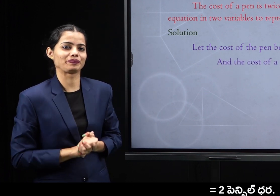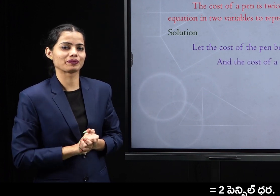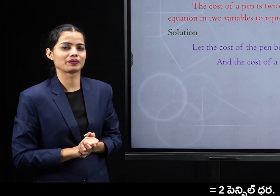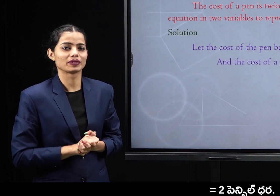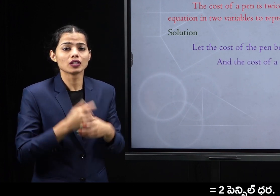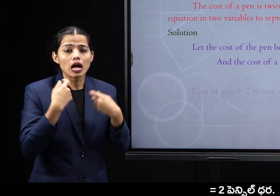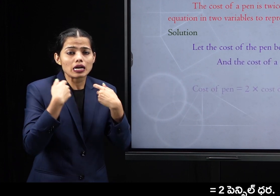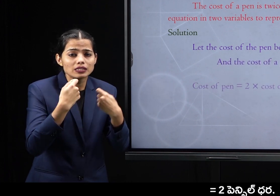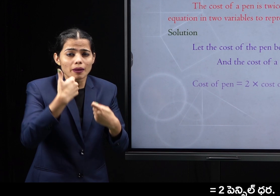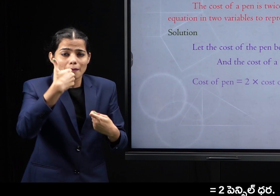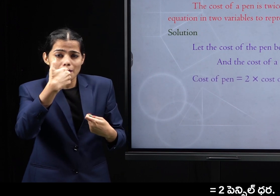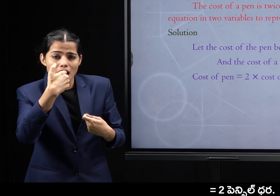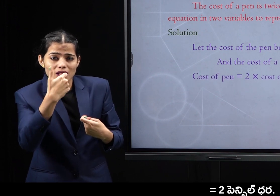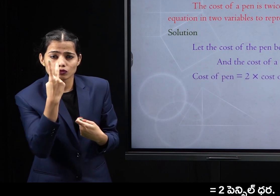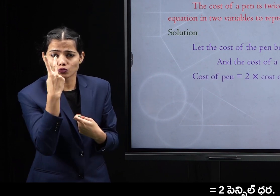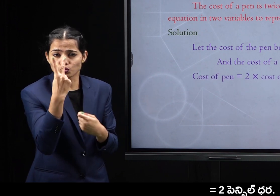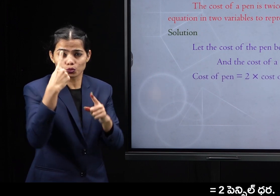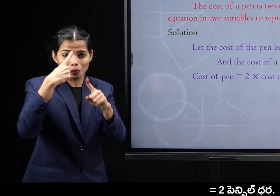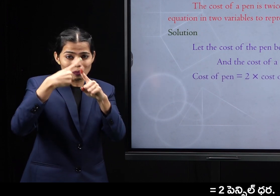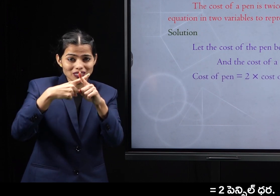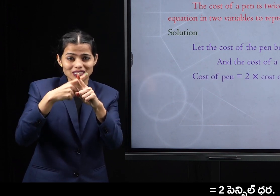ఈజ్ ఈక్వల్ టు 2 ఇంటూ పెన్సిల్ ధర.